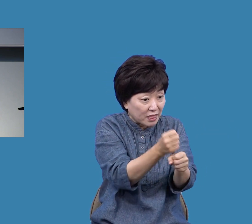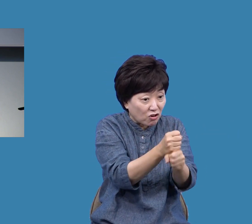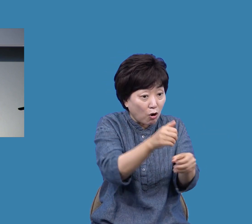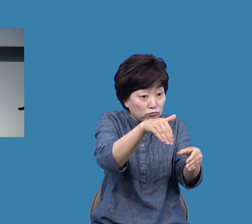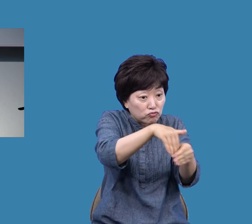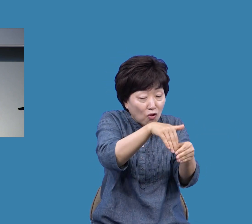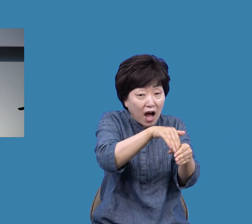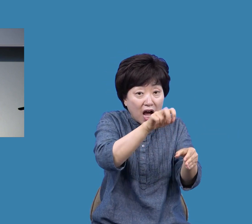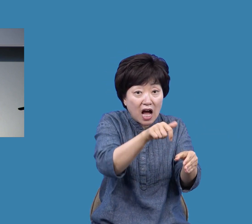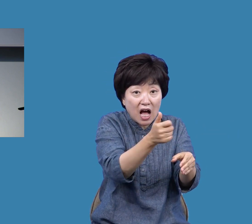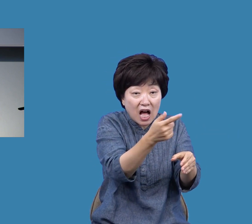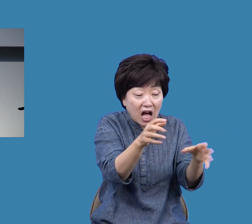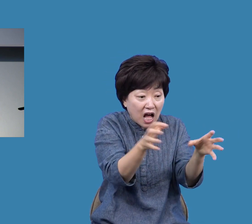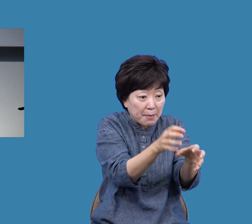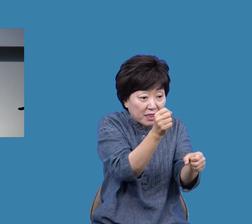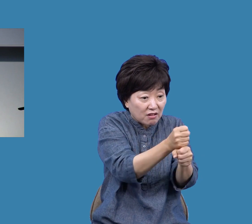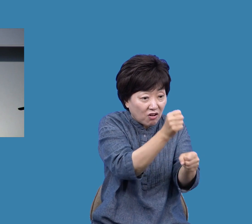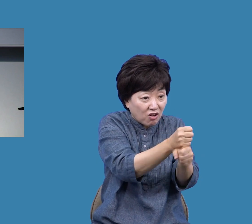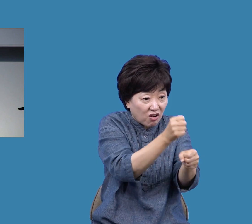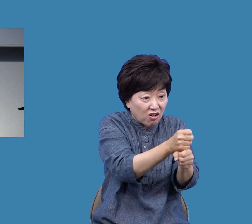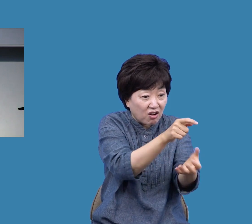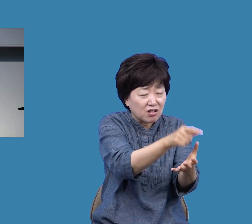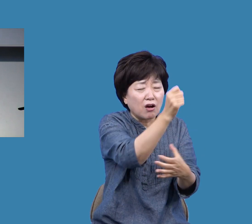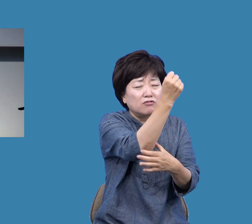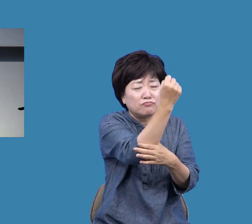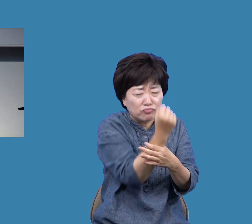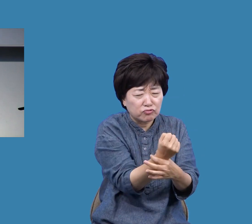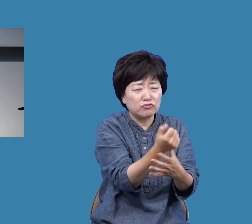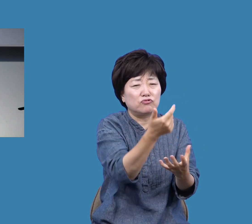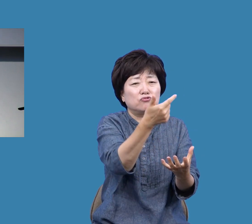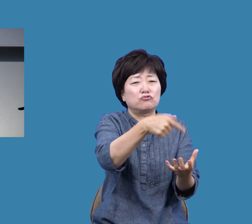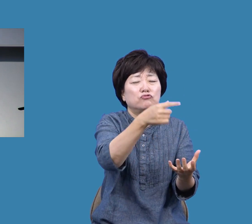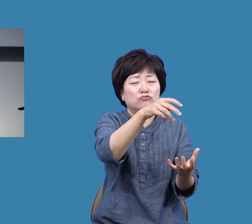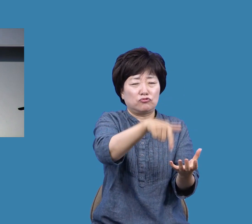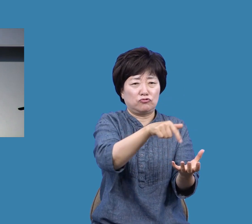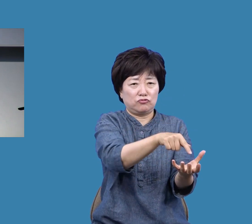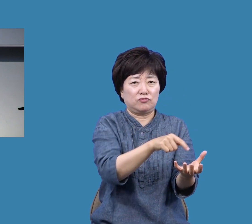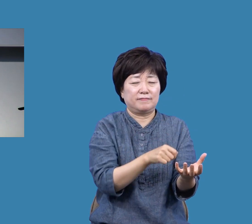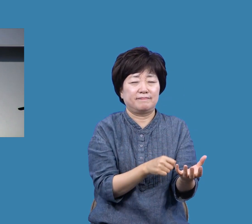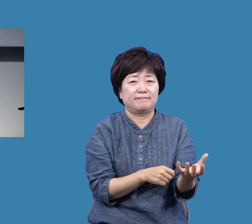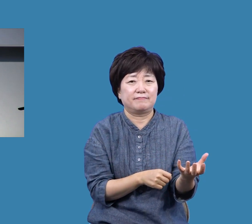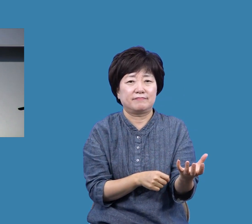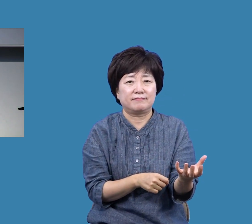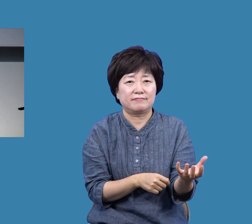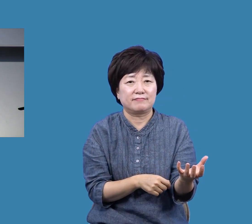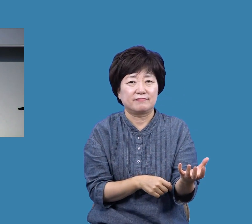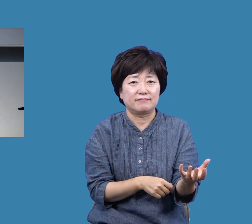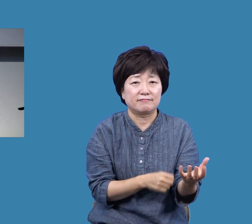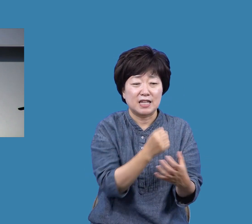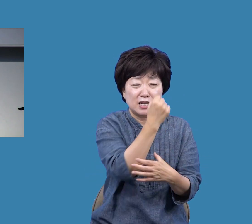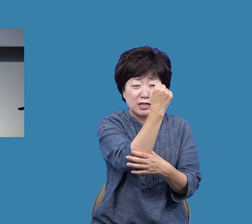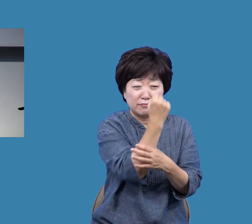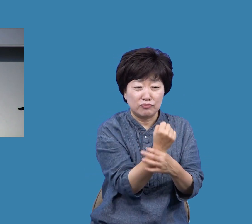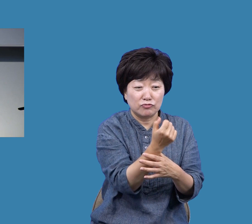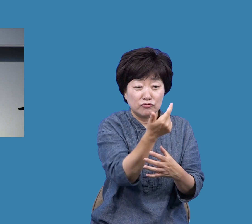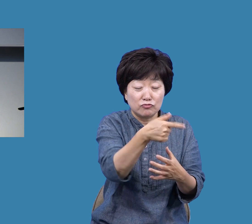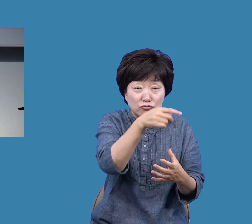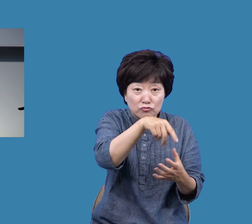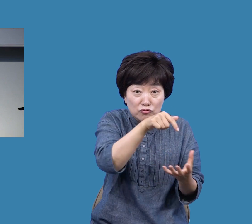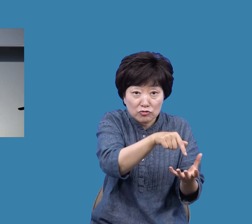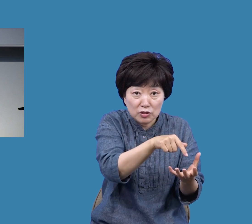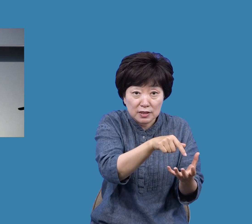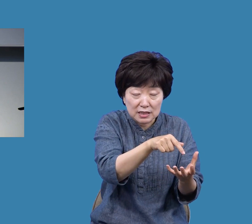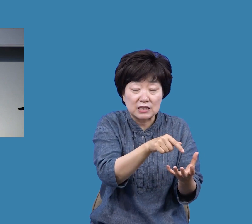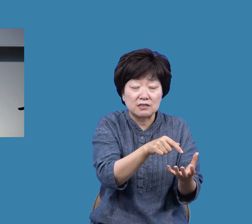거예요. 이것이 묵은 누룩입니다. 그래서 이 묵은 누룩은요, 조금 더 구체적으로 풀어서